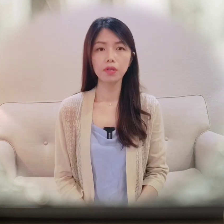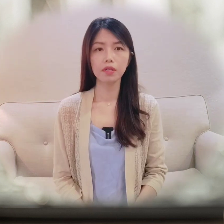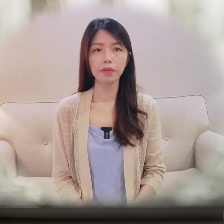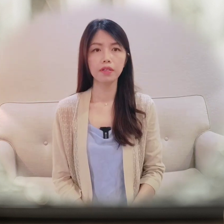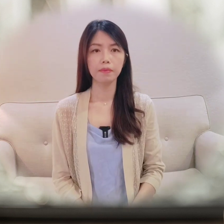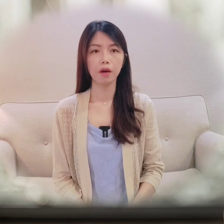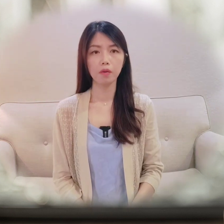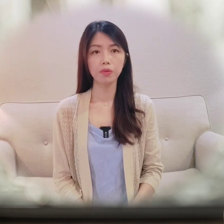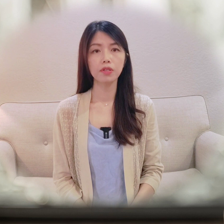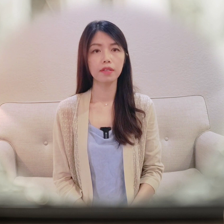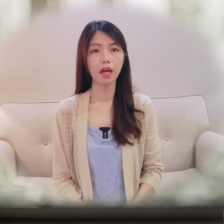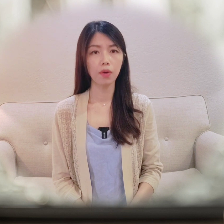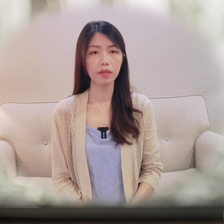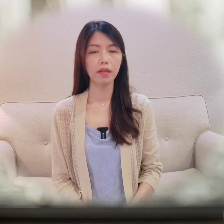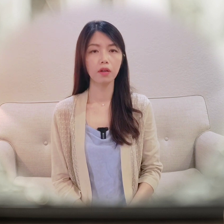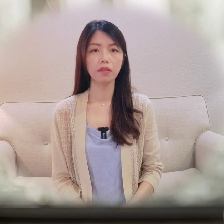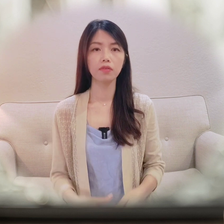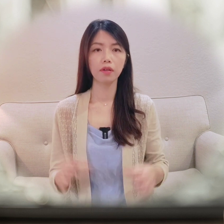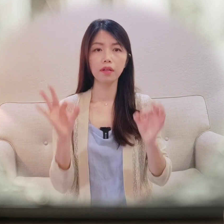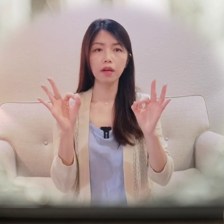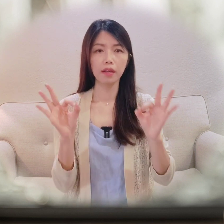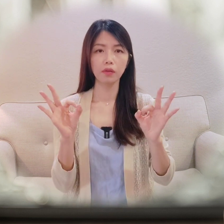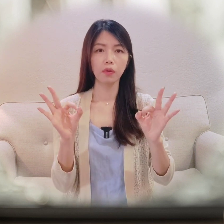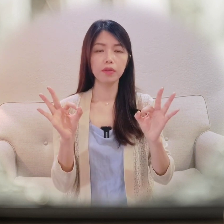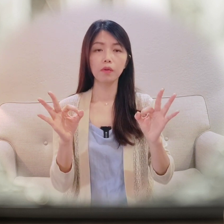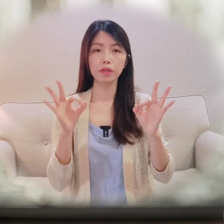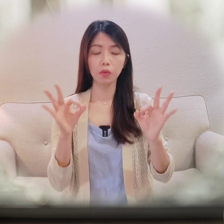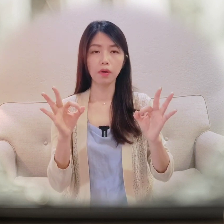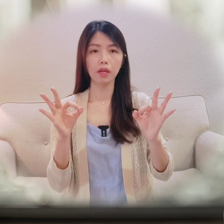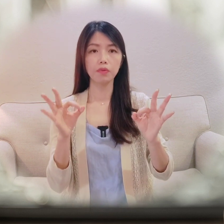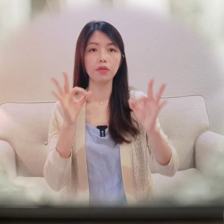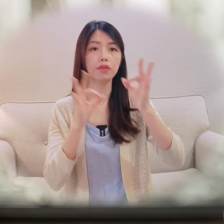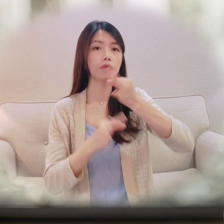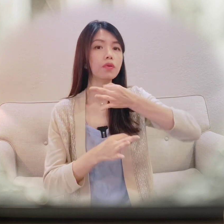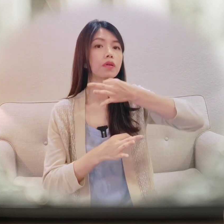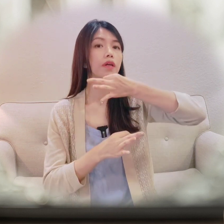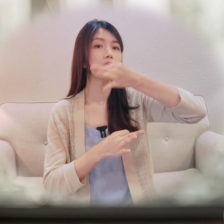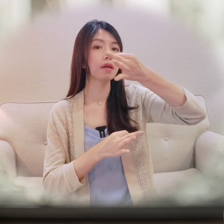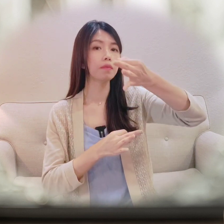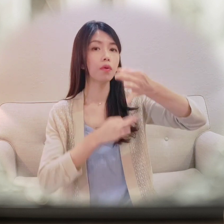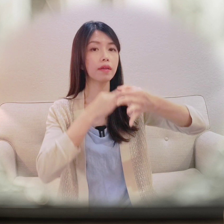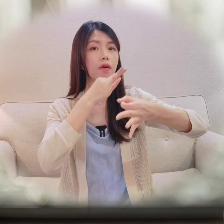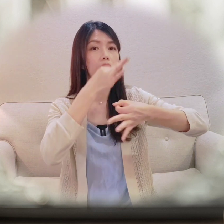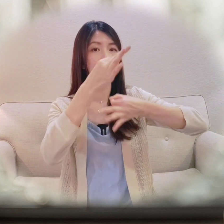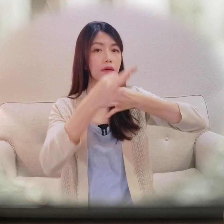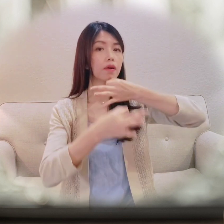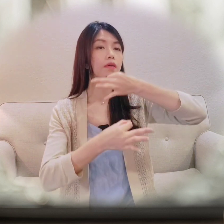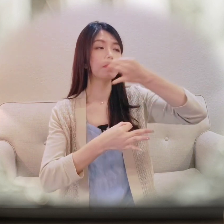붙드시고 부르짖음 들으시며 부르짖다 외치다 이런 때의 수어는 양손 엄지검지를 동그랗게 붙여주시고 이렇게